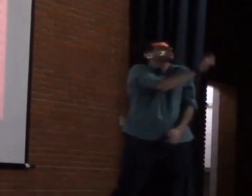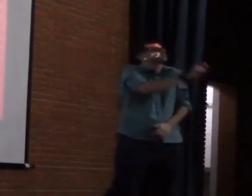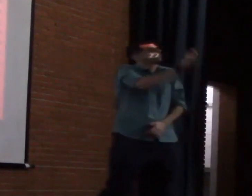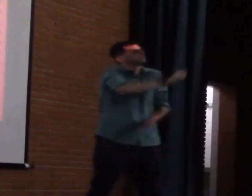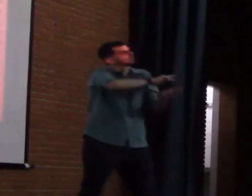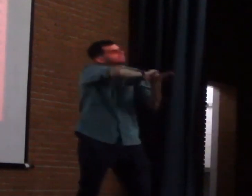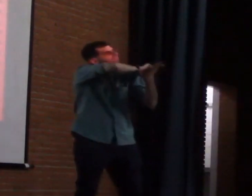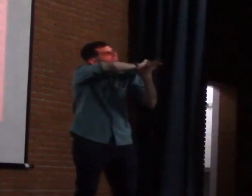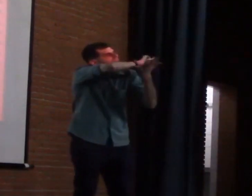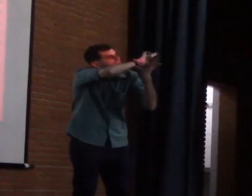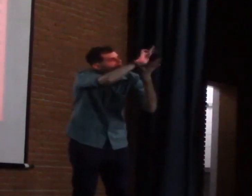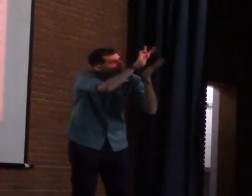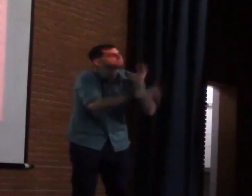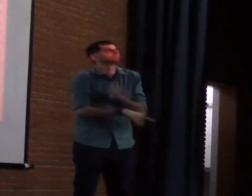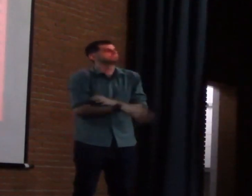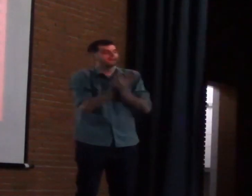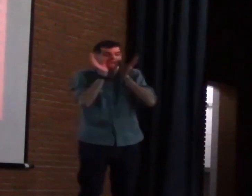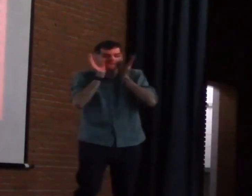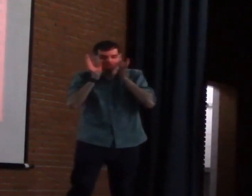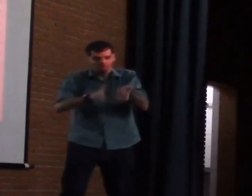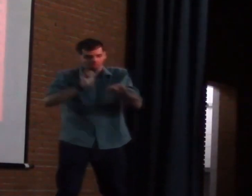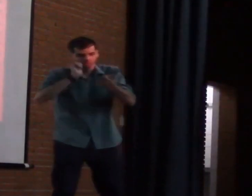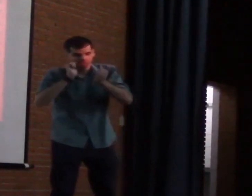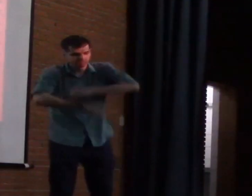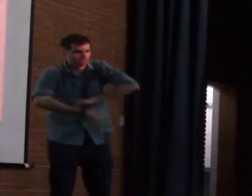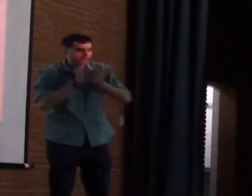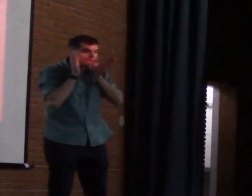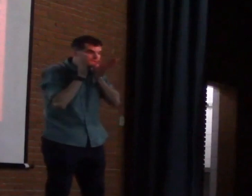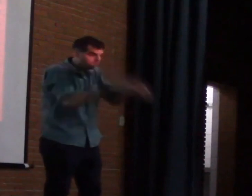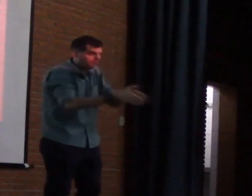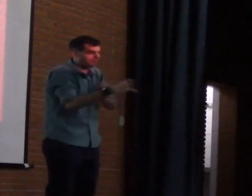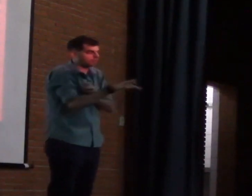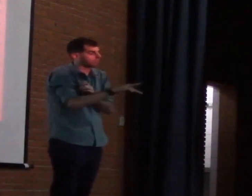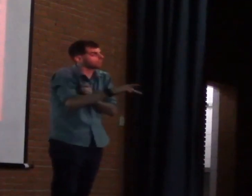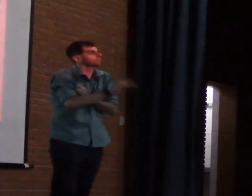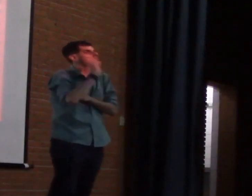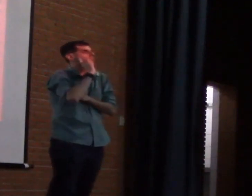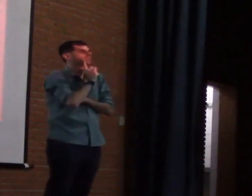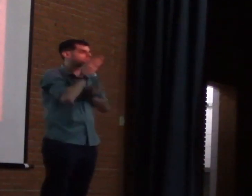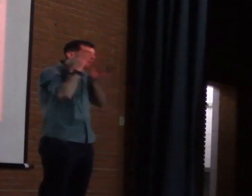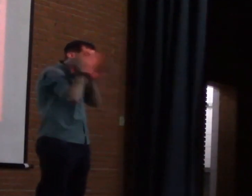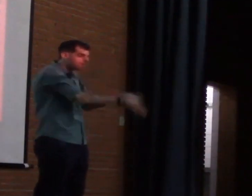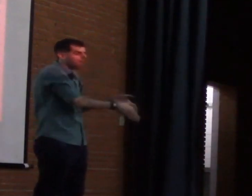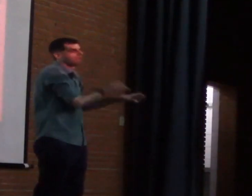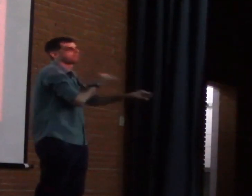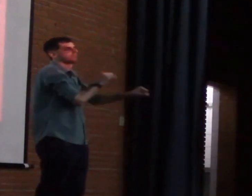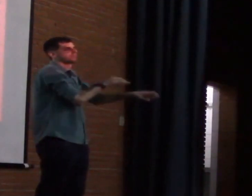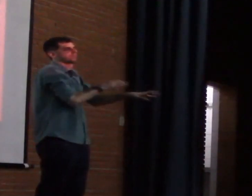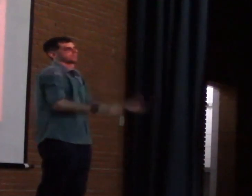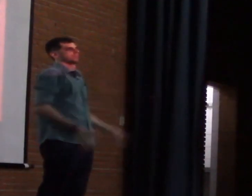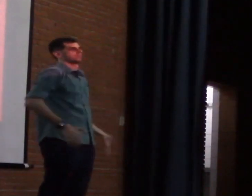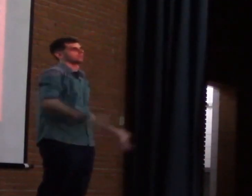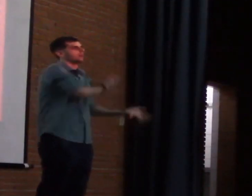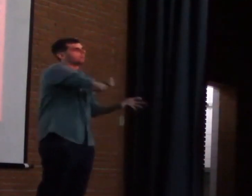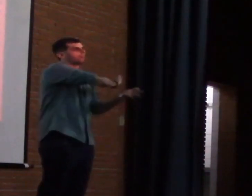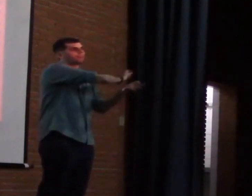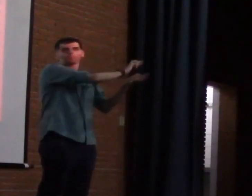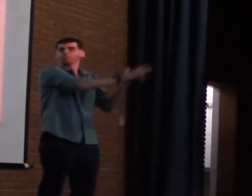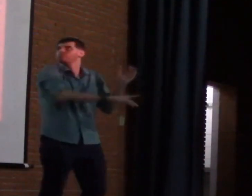E aí, o direito às diversas associações, com foco em adaptações, com foco nos professores surdos, com foco